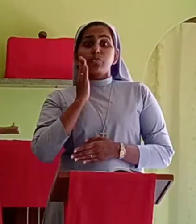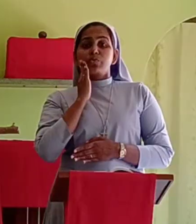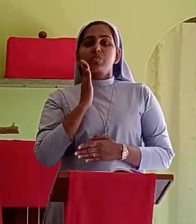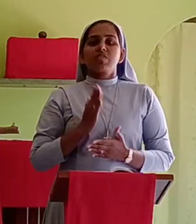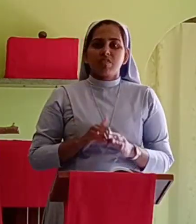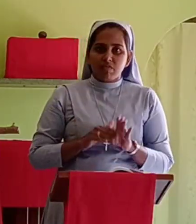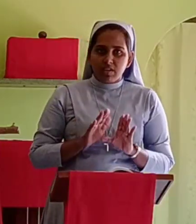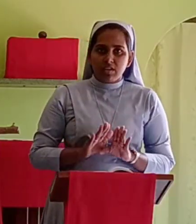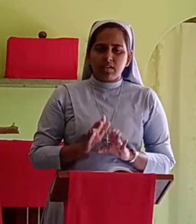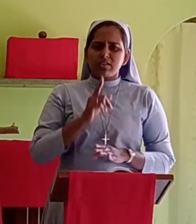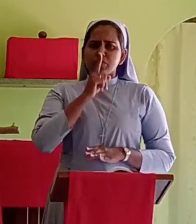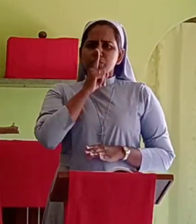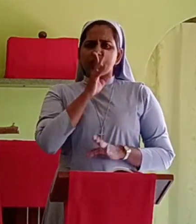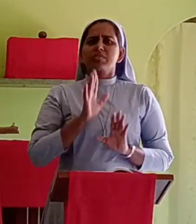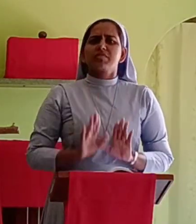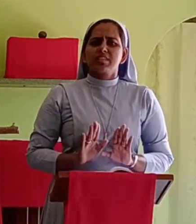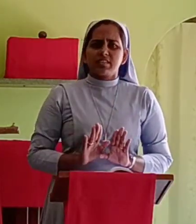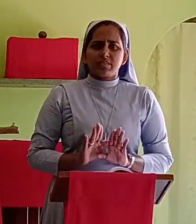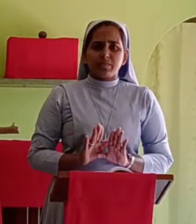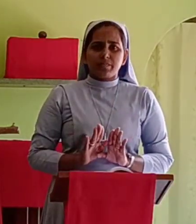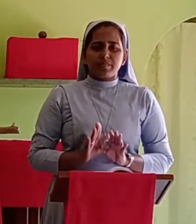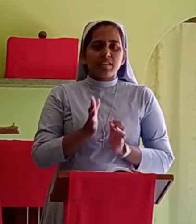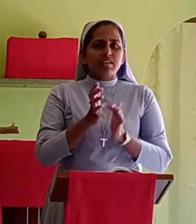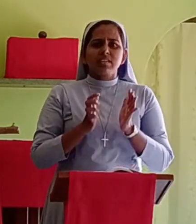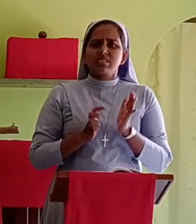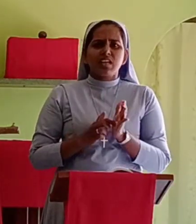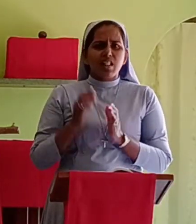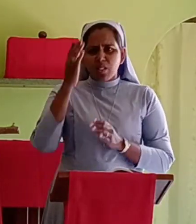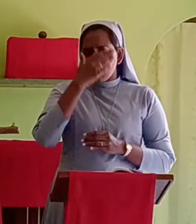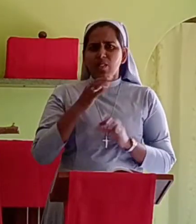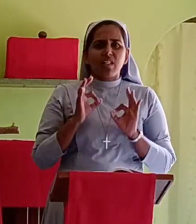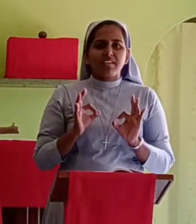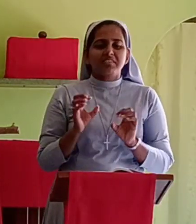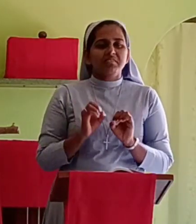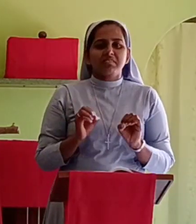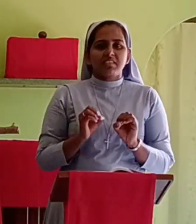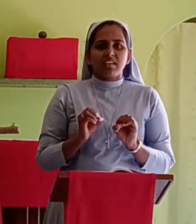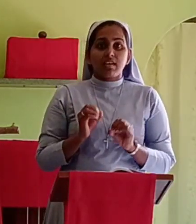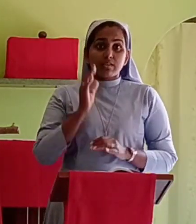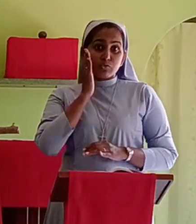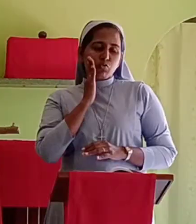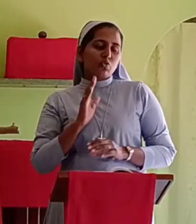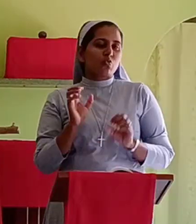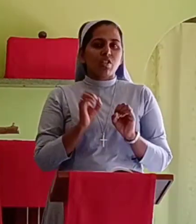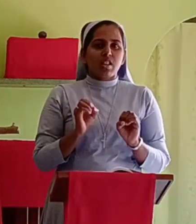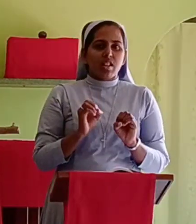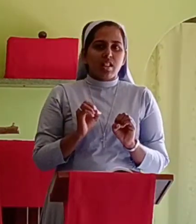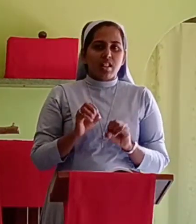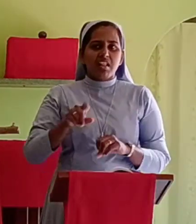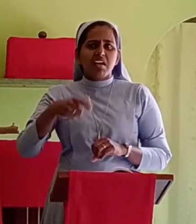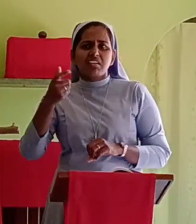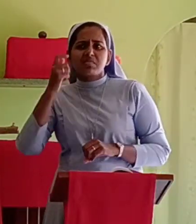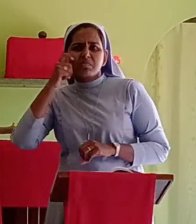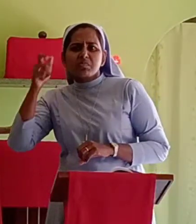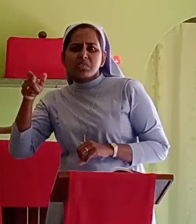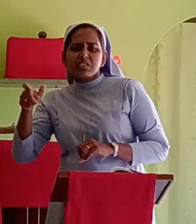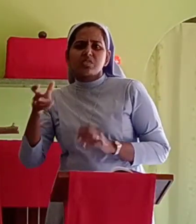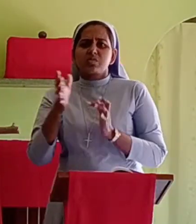එතුමන්ට රූපවත් කමක් හෝ පැහැපත් කමක් හෝ නැත. මන පිනවන ශෝභමාන කමක්ද නැත. එතුමානෝ